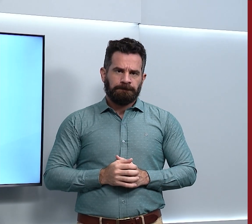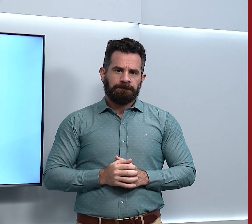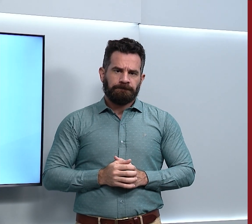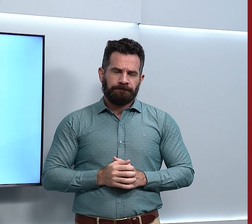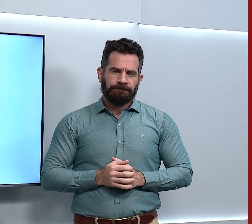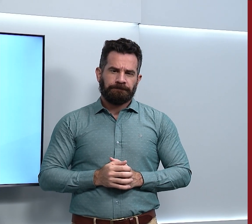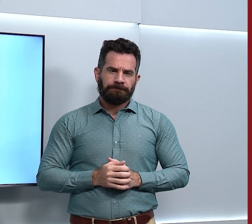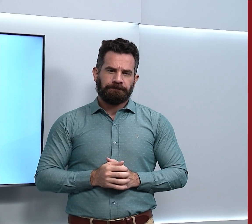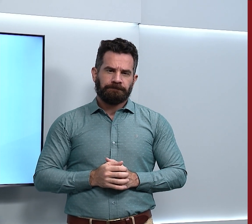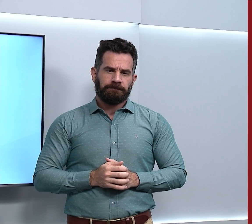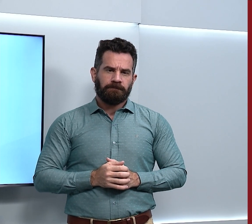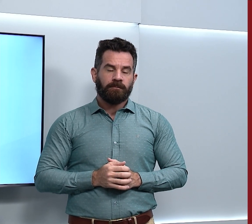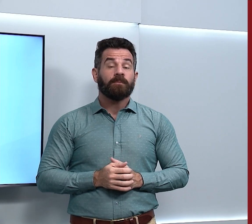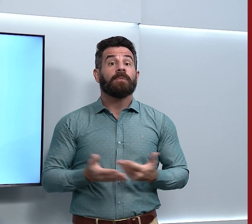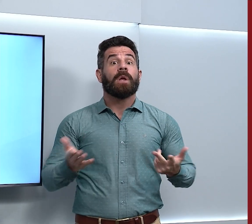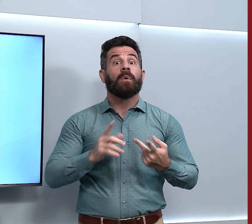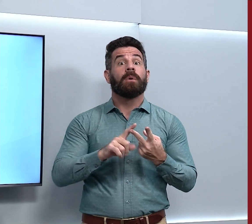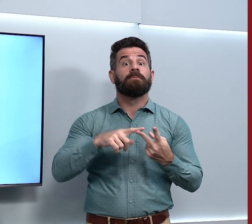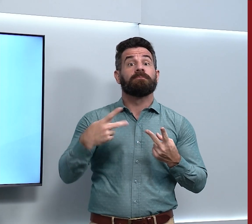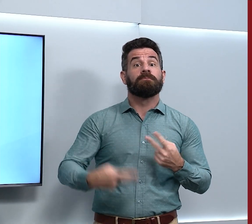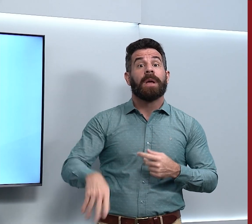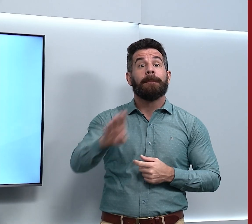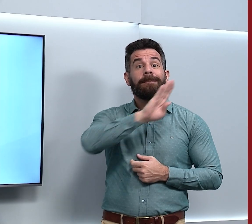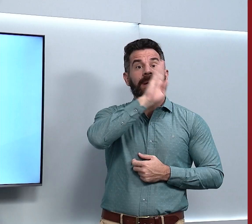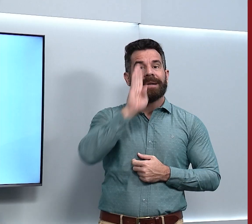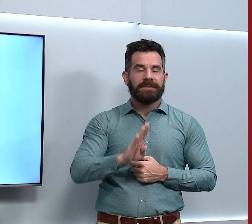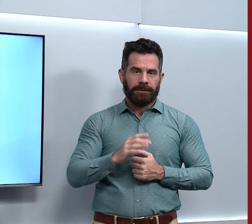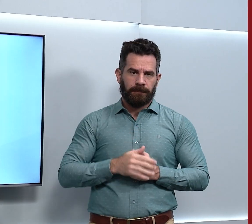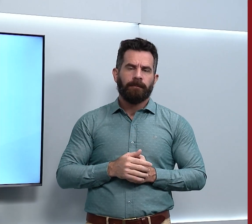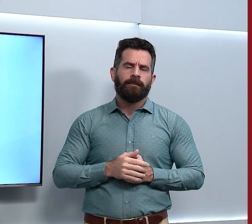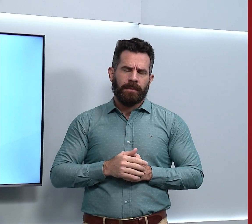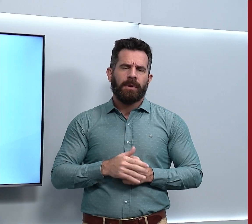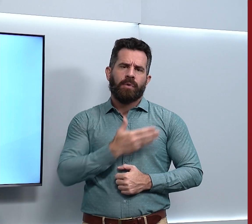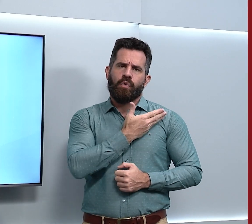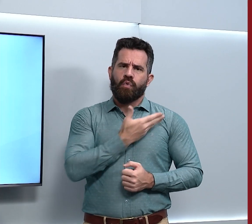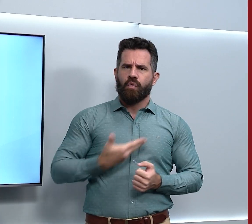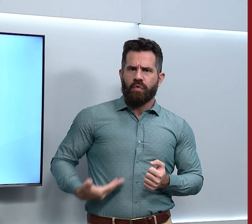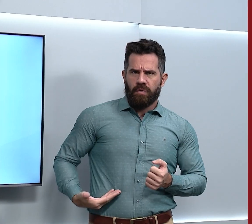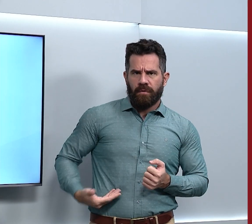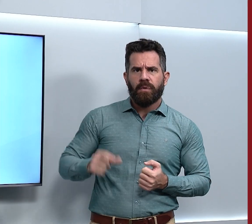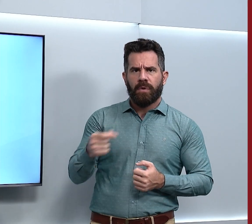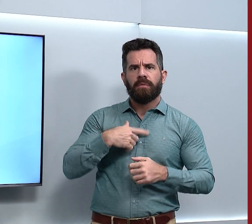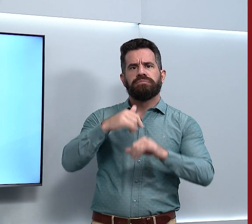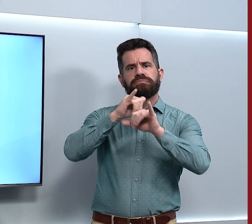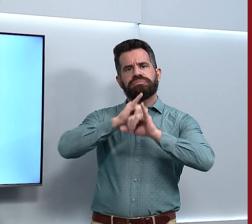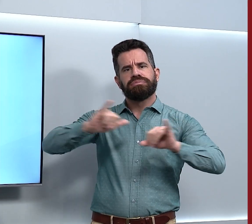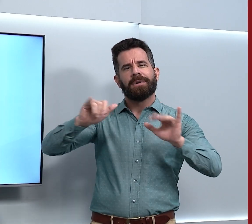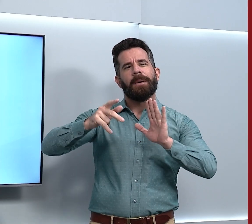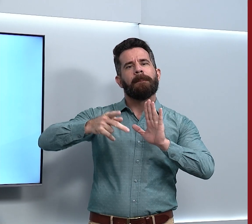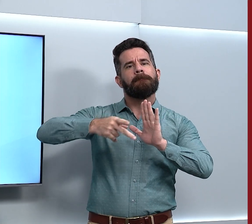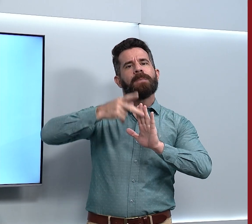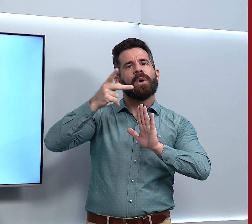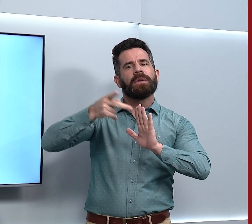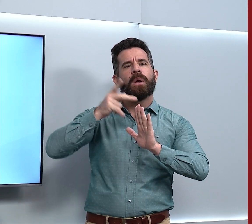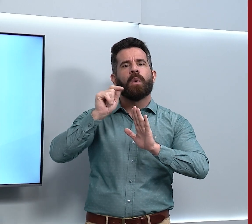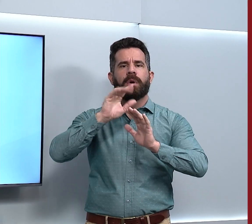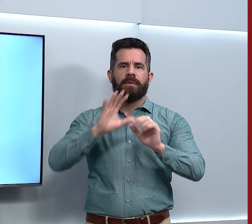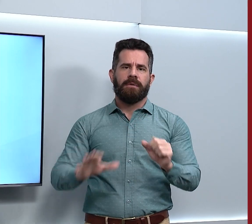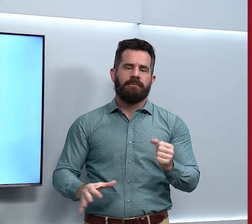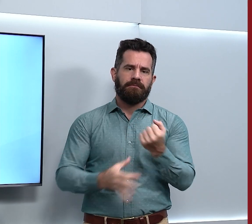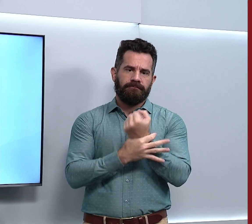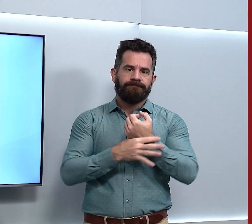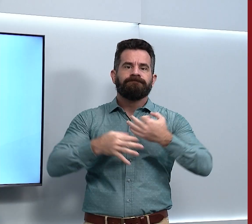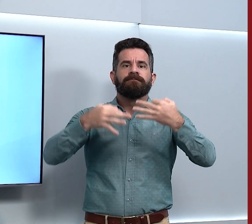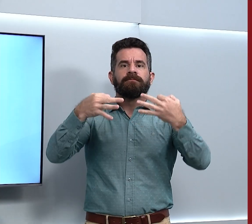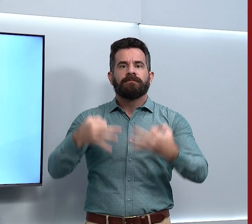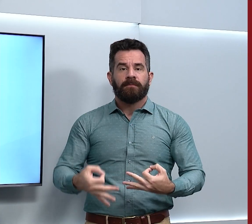E agora a gente vem para o cenário nacional. O governo do Brasil publicou uma portaria que garante a recomposição